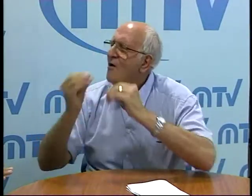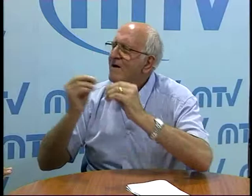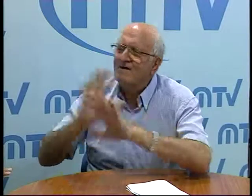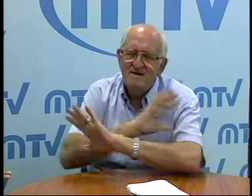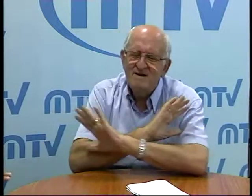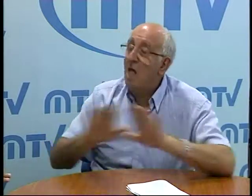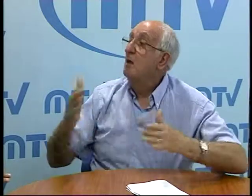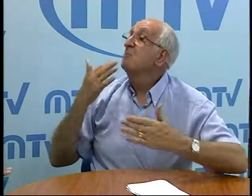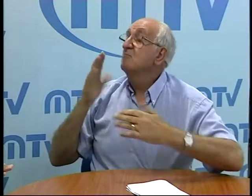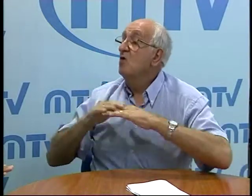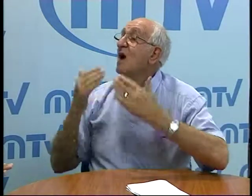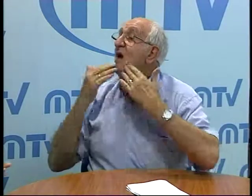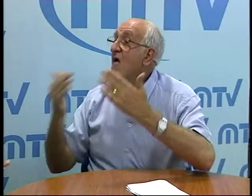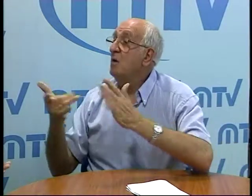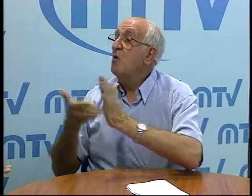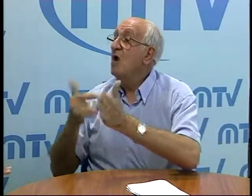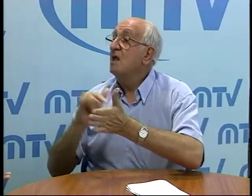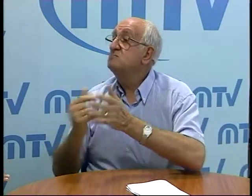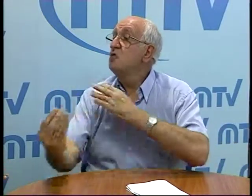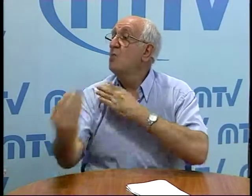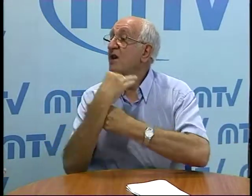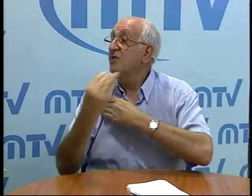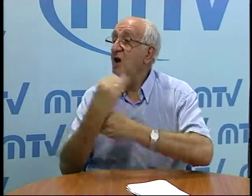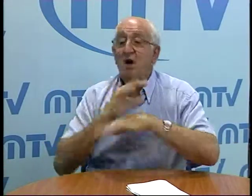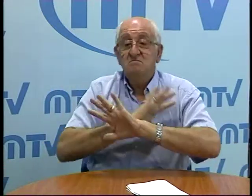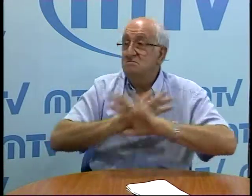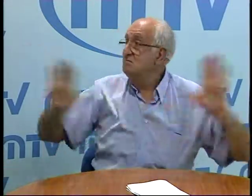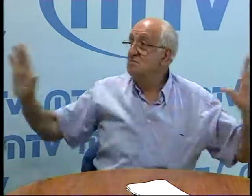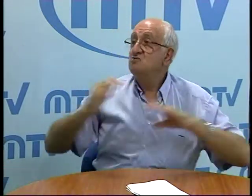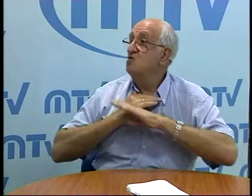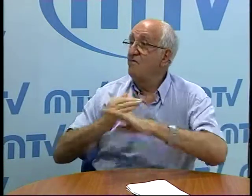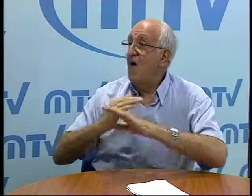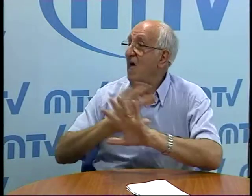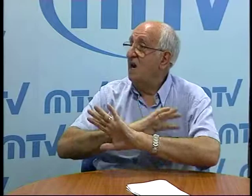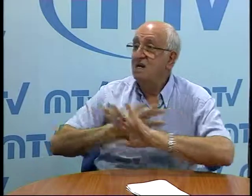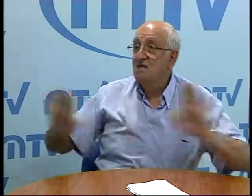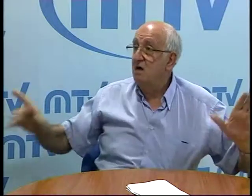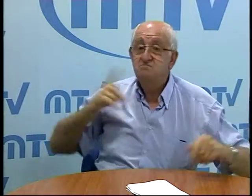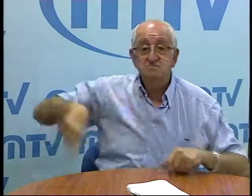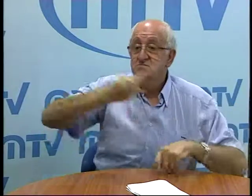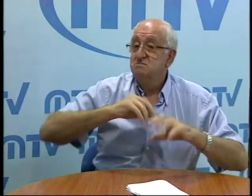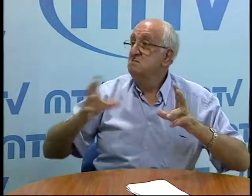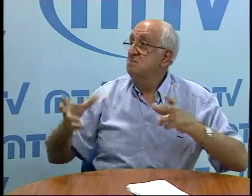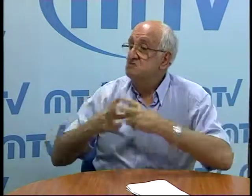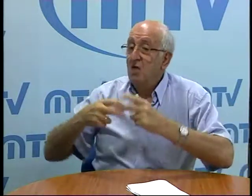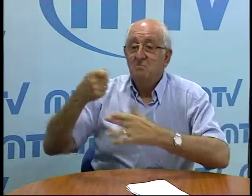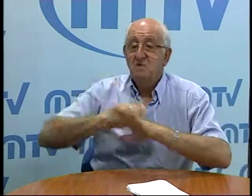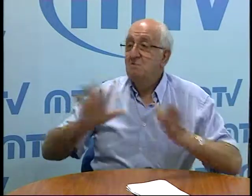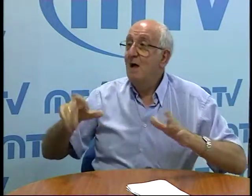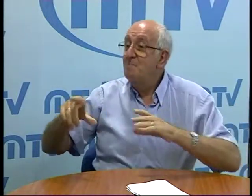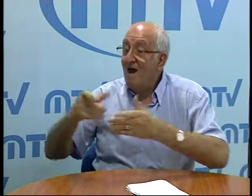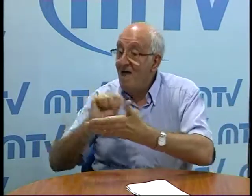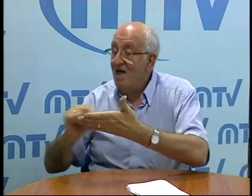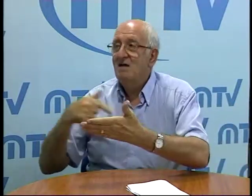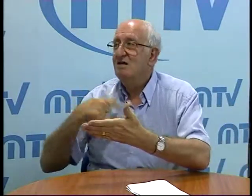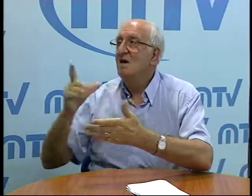ver con esa situación. Nosotros no hemos hecho nada de eso. Más que nada porque nosotros tenemos unos proyectos de subvención que de alguna manera